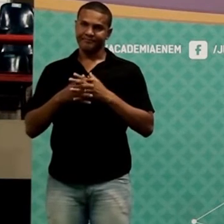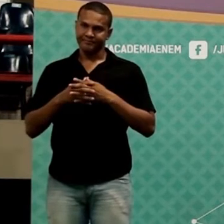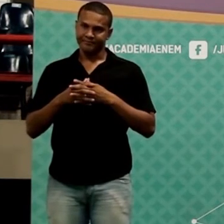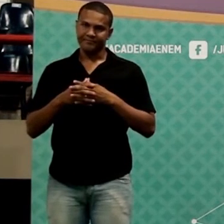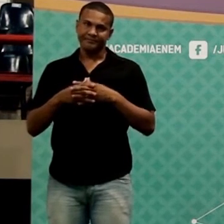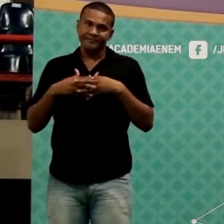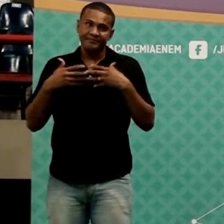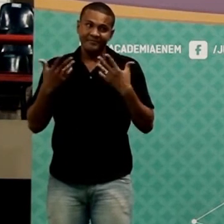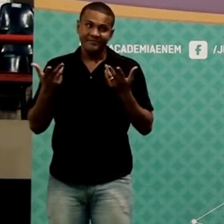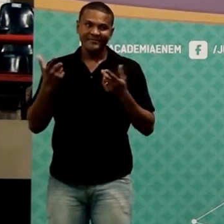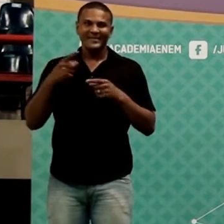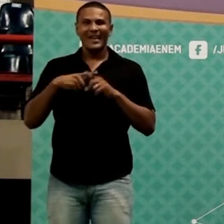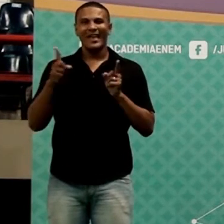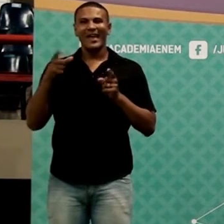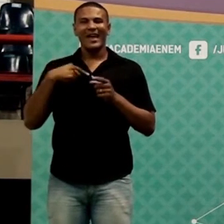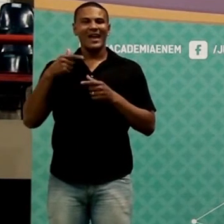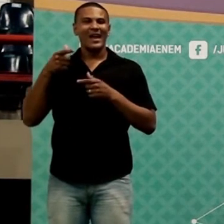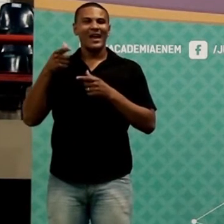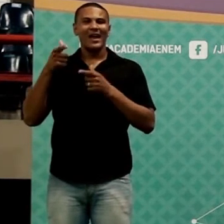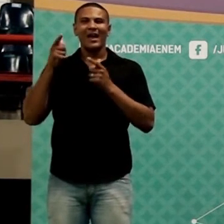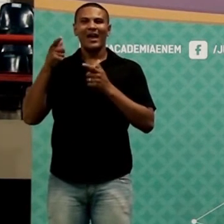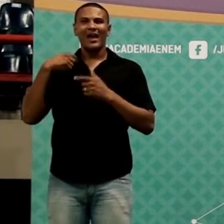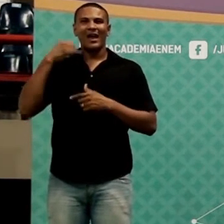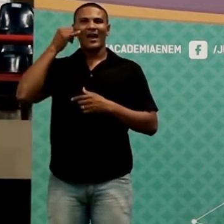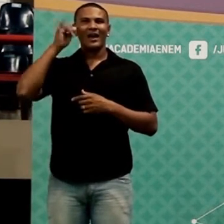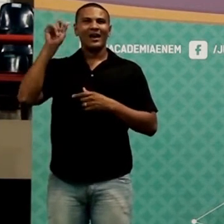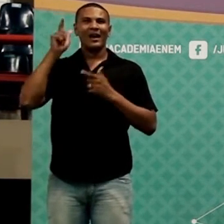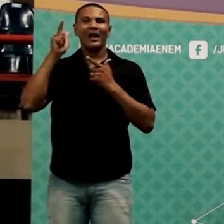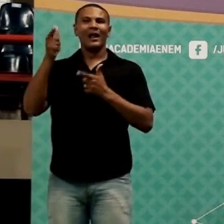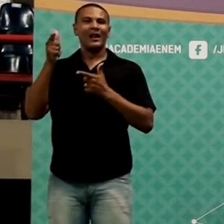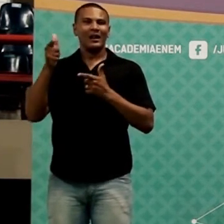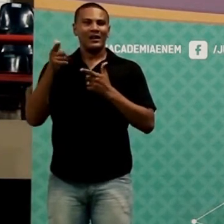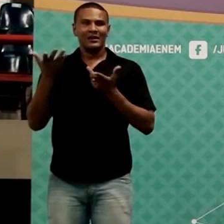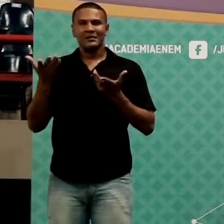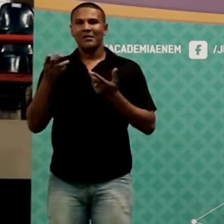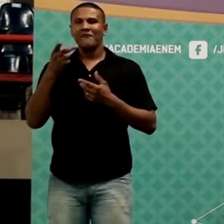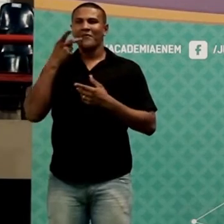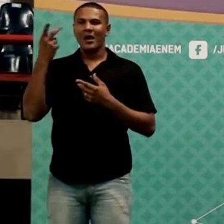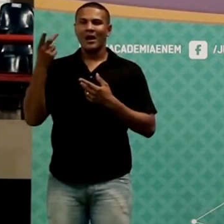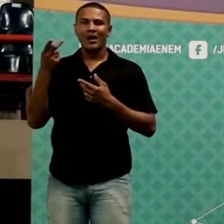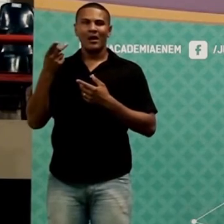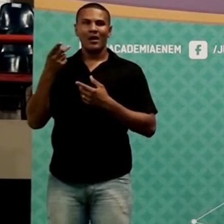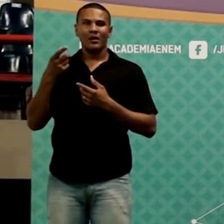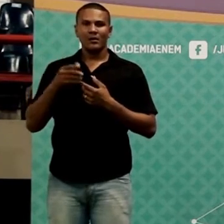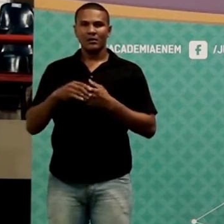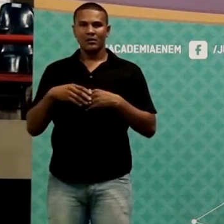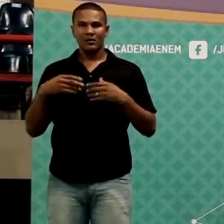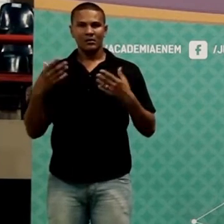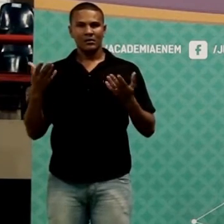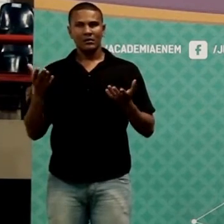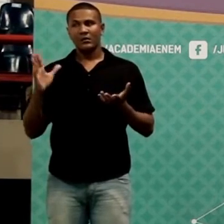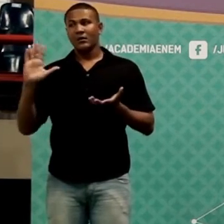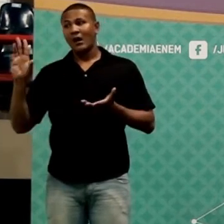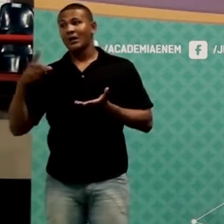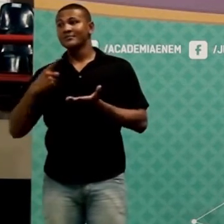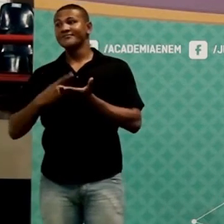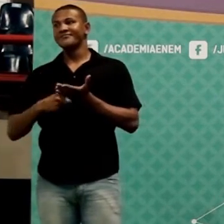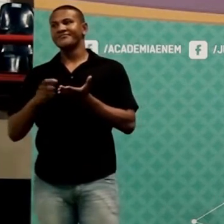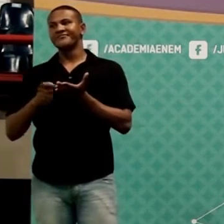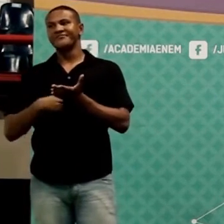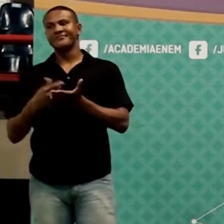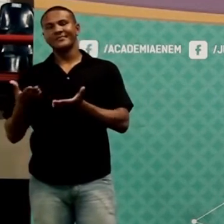Tá certo? Para não pegar mal. Cadê a duquesa de não sei o quê? Foi fazer um acordo com o